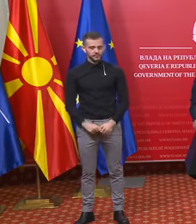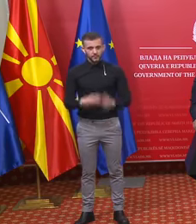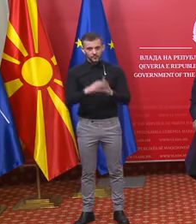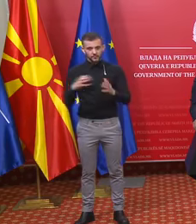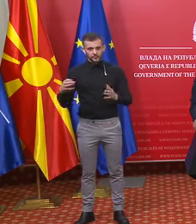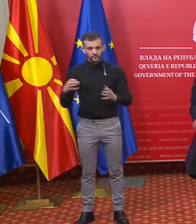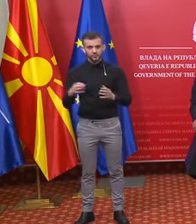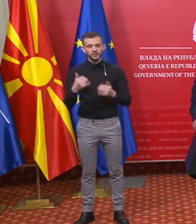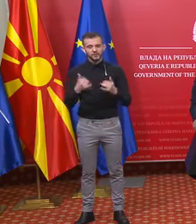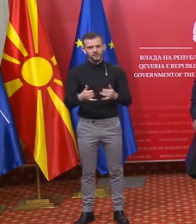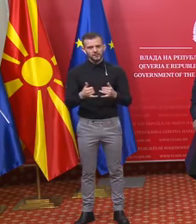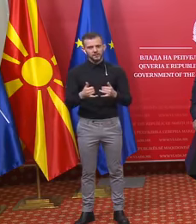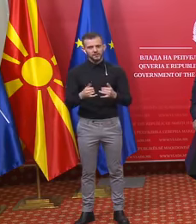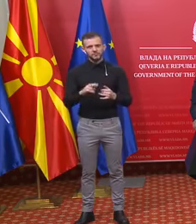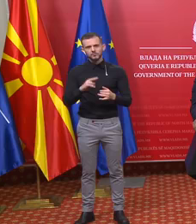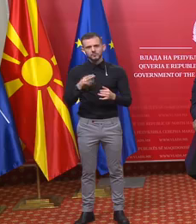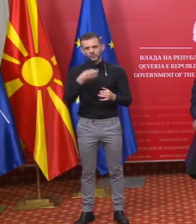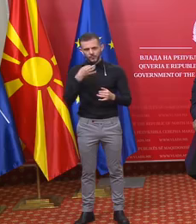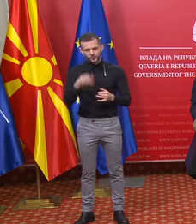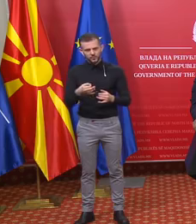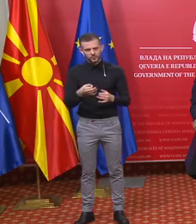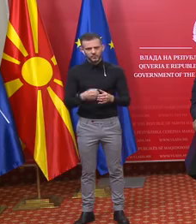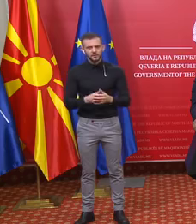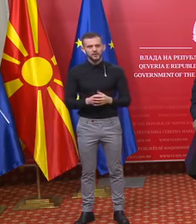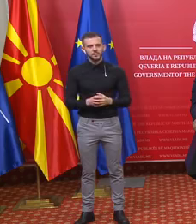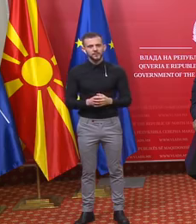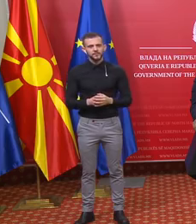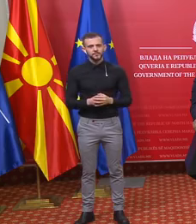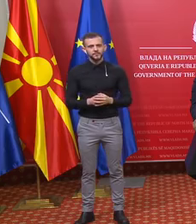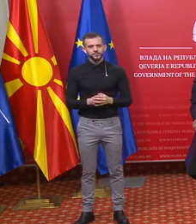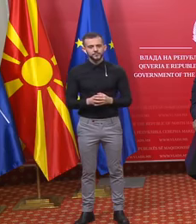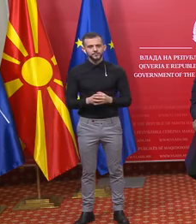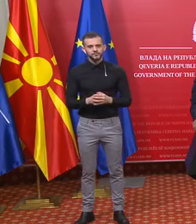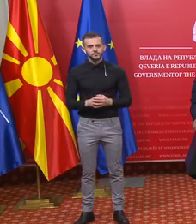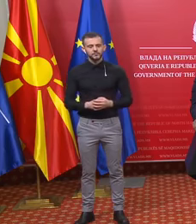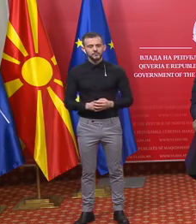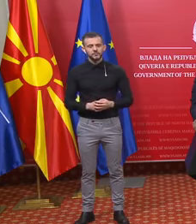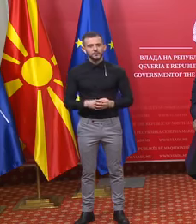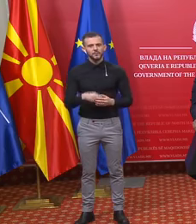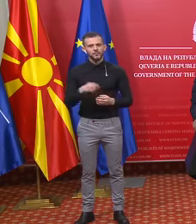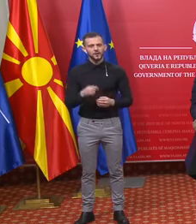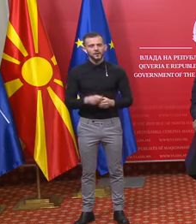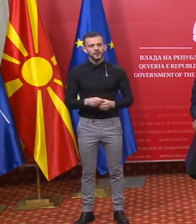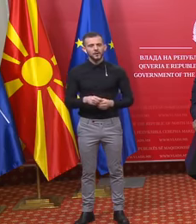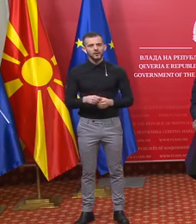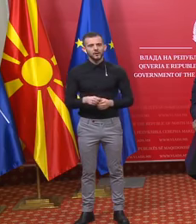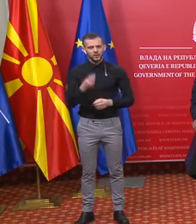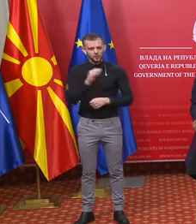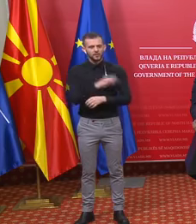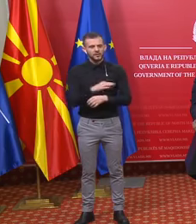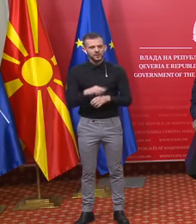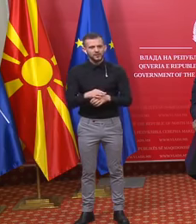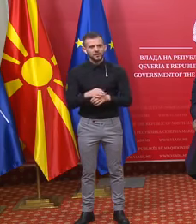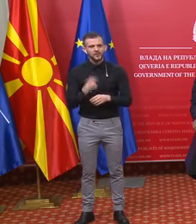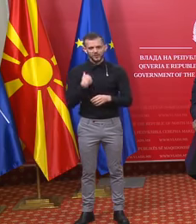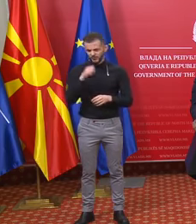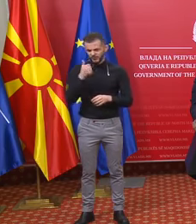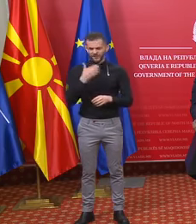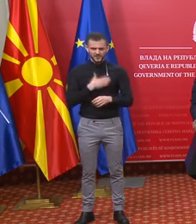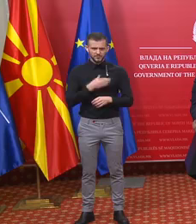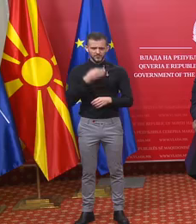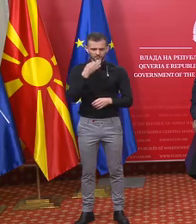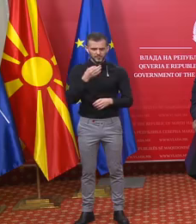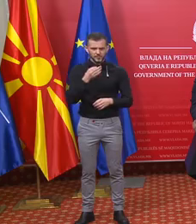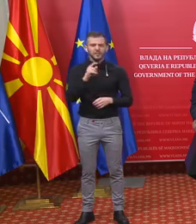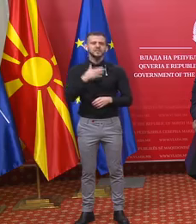Продолжуваме понатаму. На телевизија, повелете, Урнов Рукон. Добар ден, ако се слушаме, ја најпрвим би сакал да